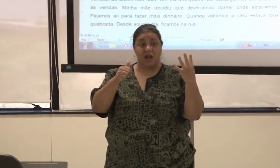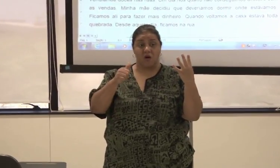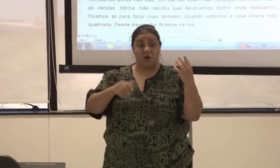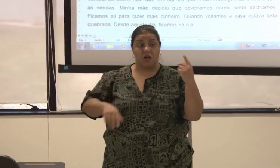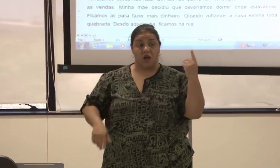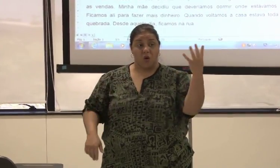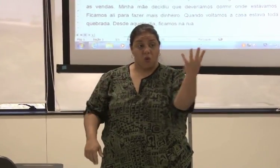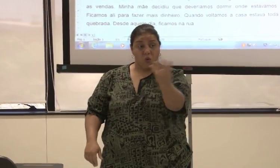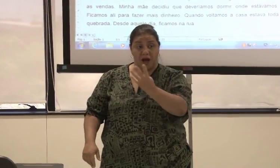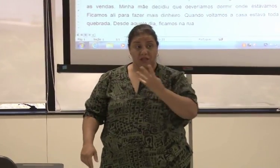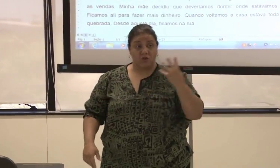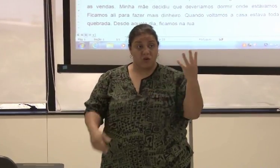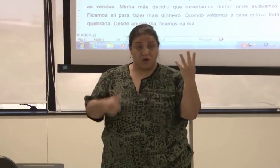Aí, ó. 4.